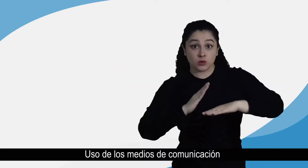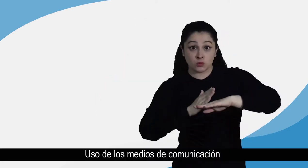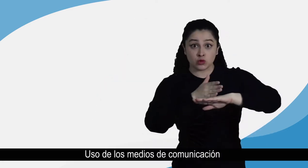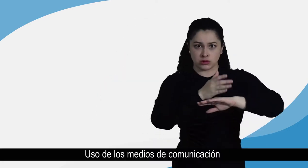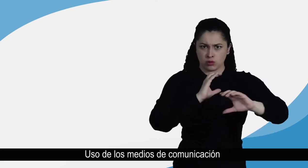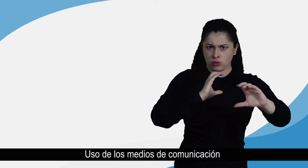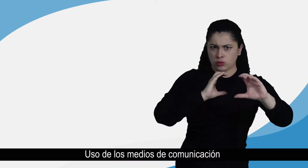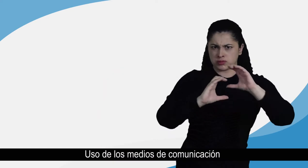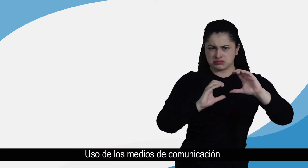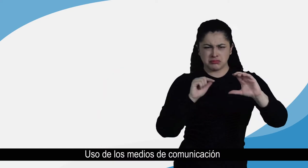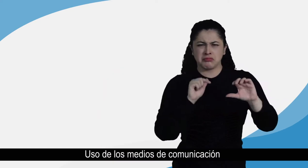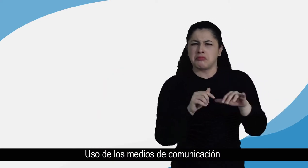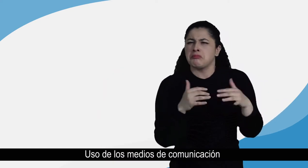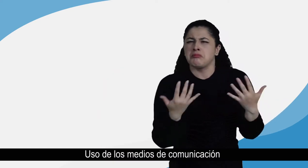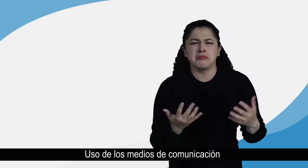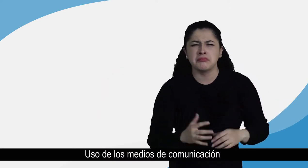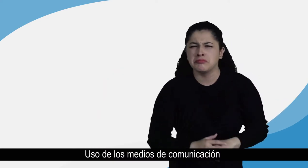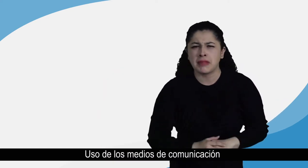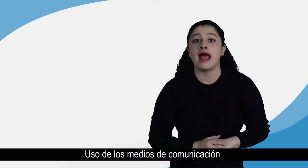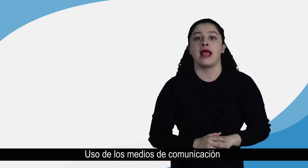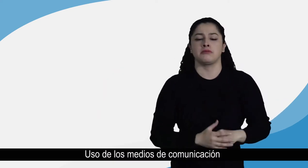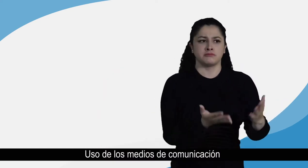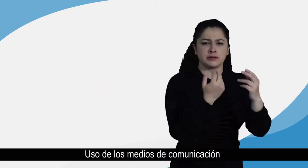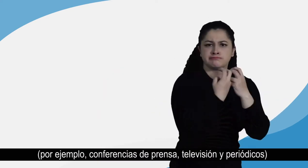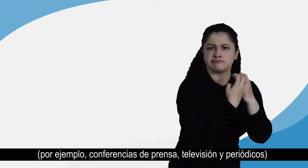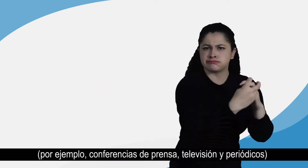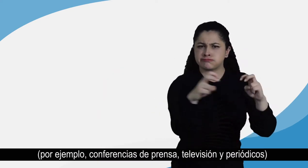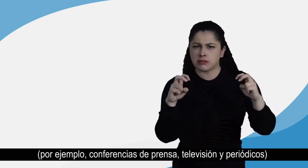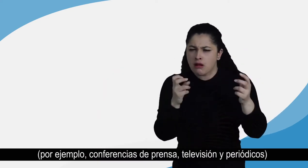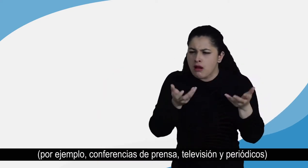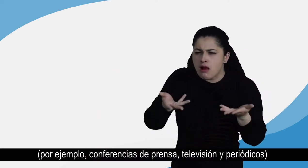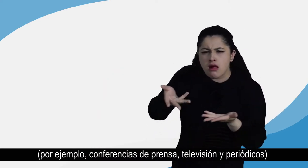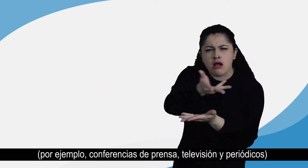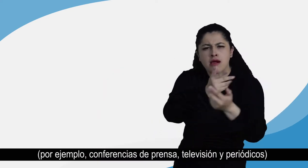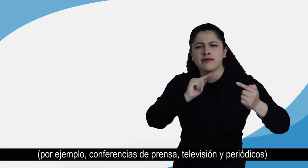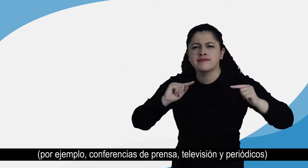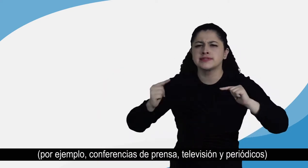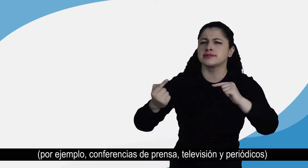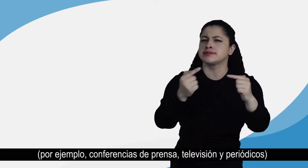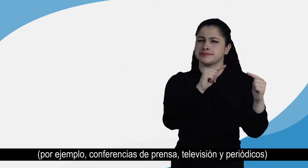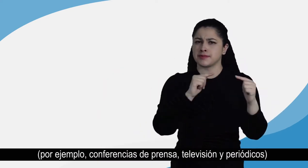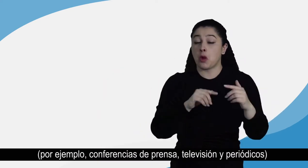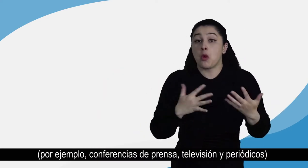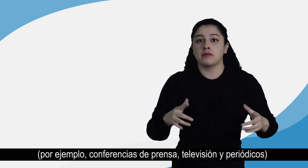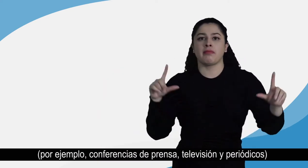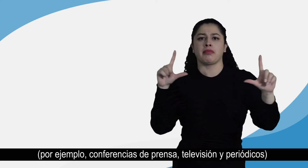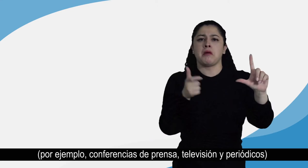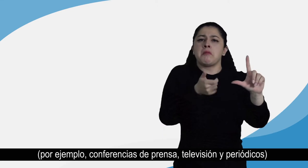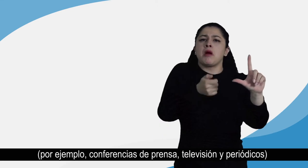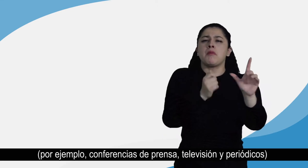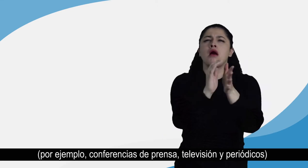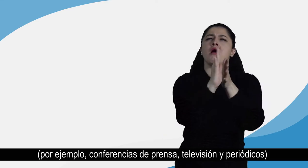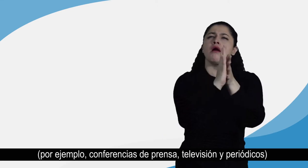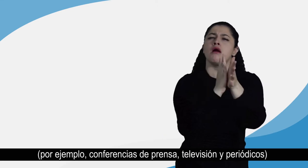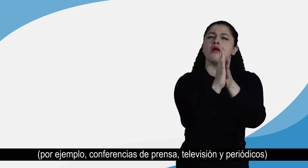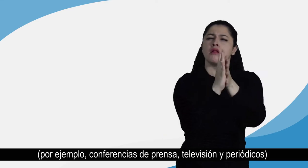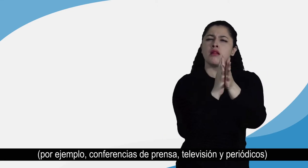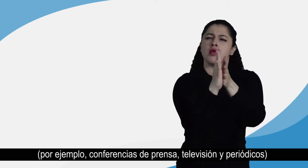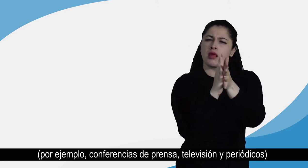Uso de los medios de comunicación, por ejemplo, conferencias de prensa, televisión y